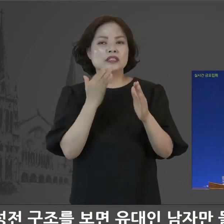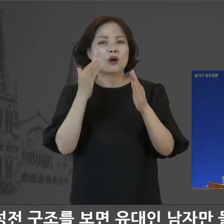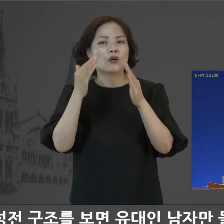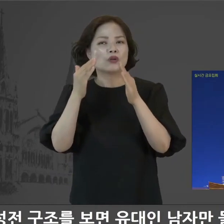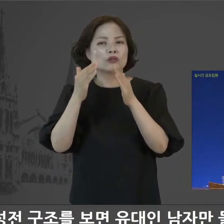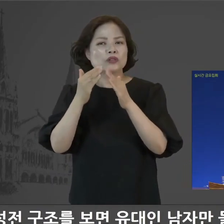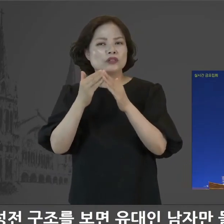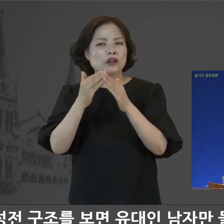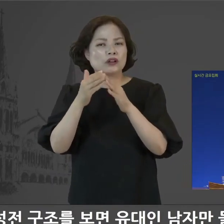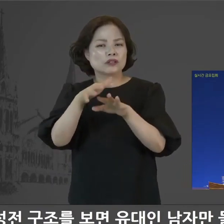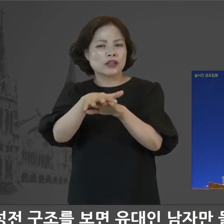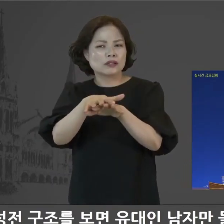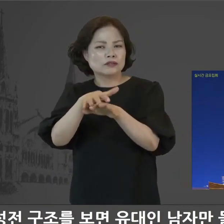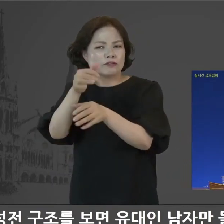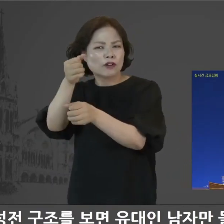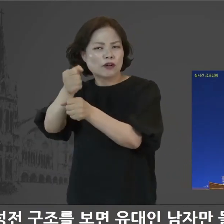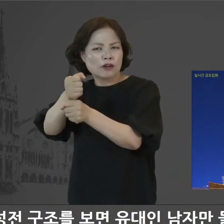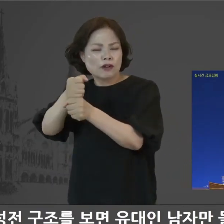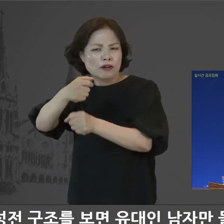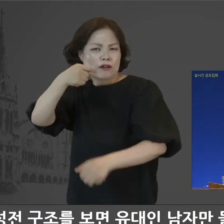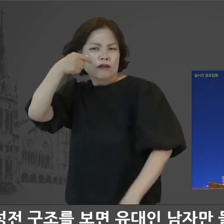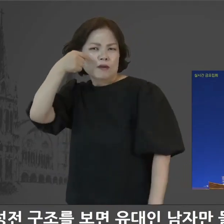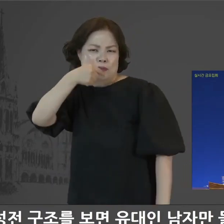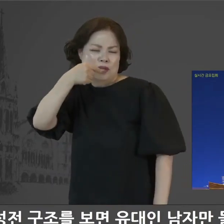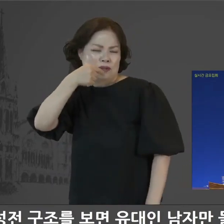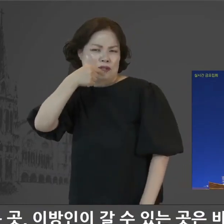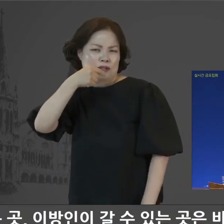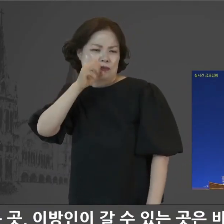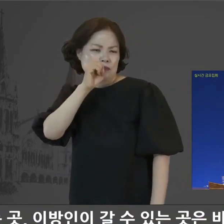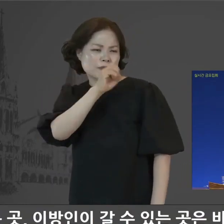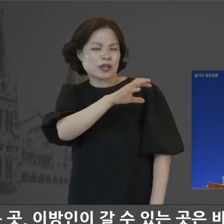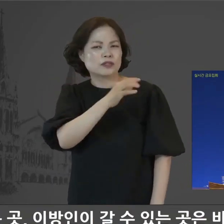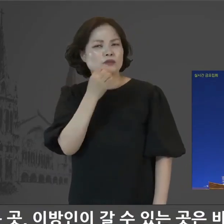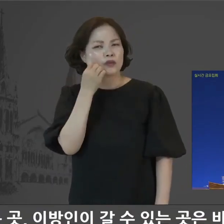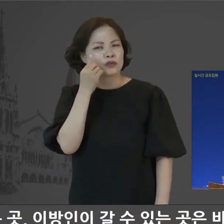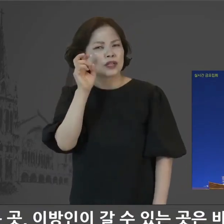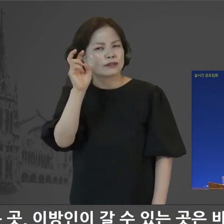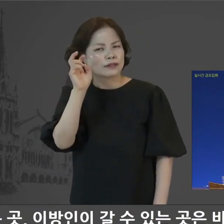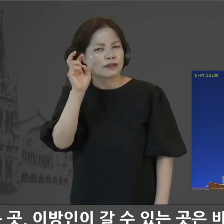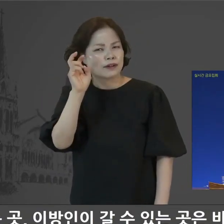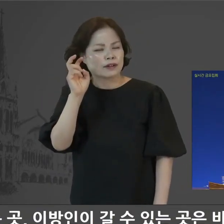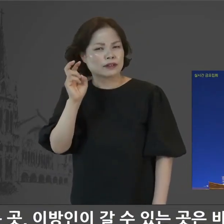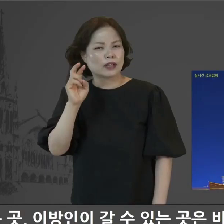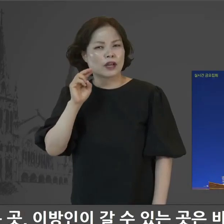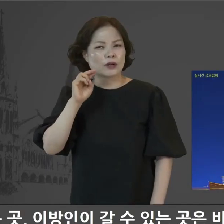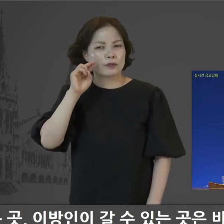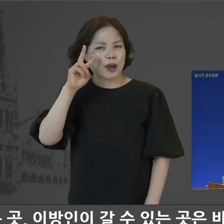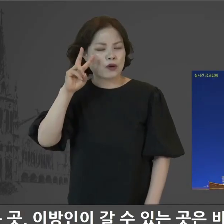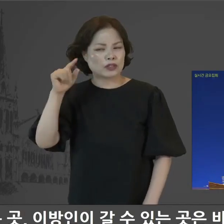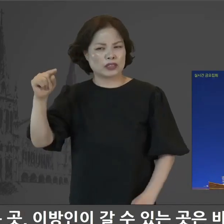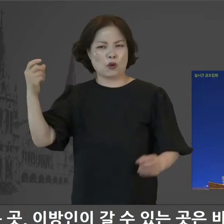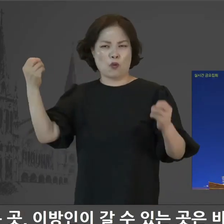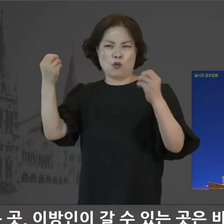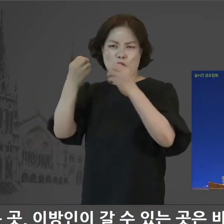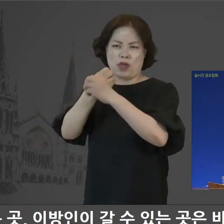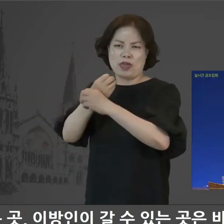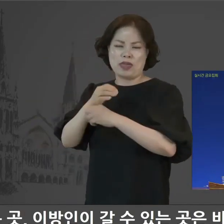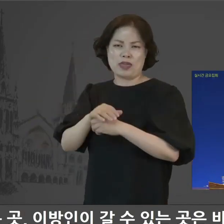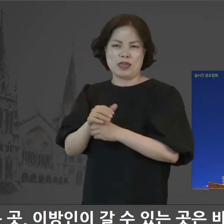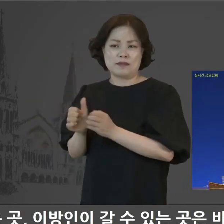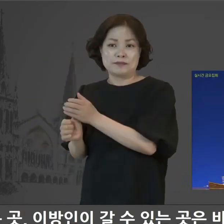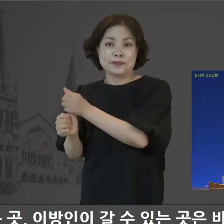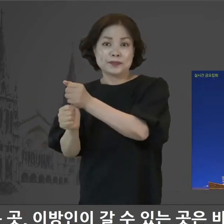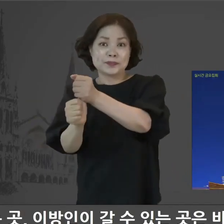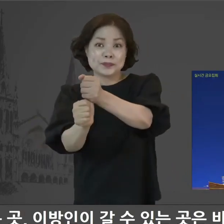그런 구조들을 엄격하게 강조할 수 없었을 것입니다. 그러다 보니까 오해를 사게 된 거죠.